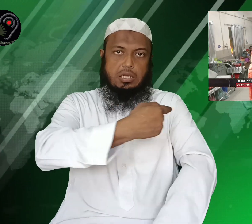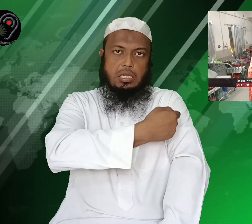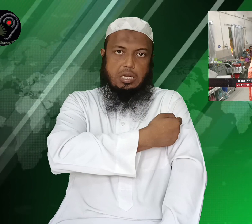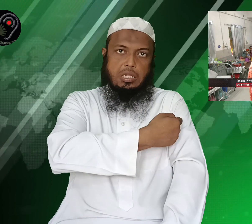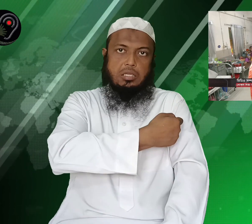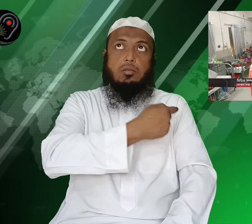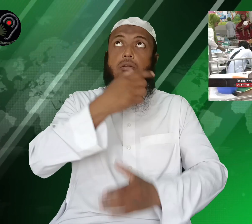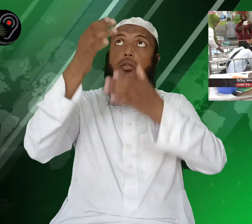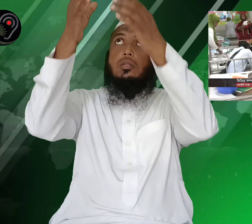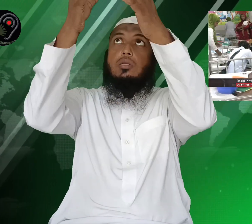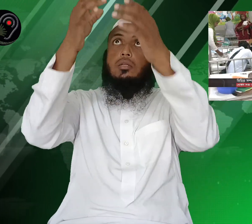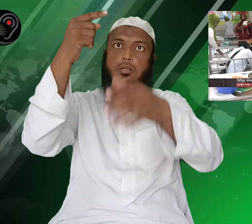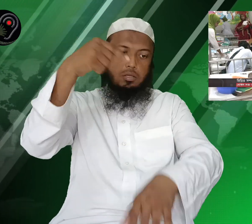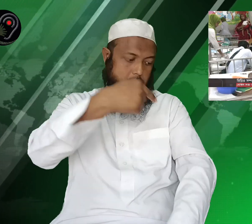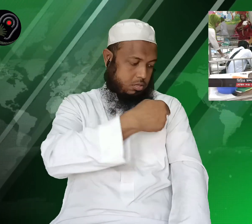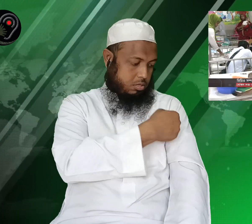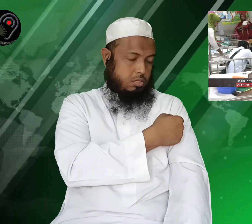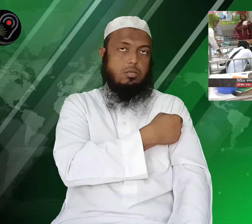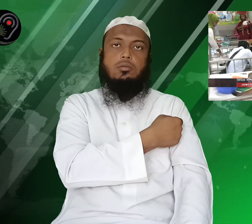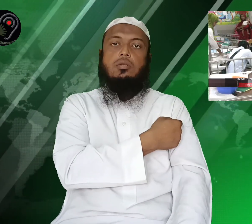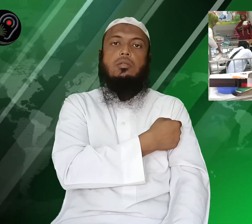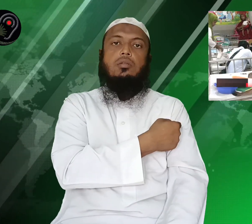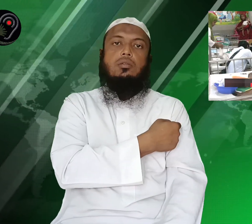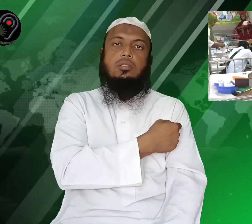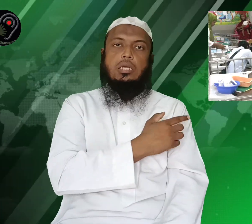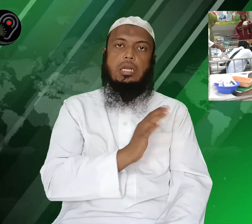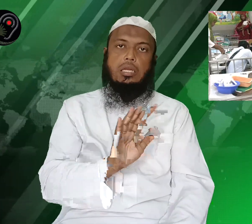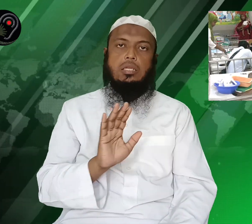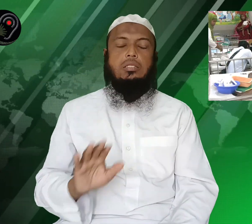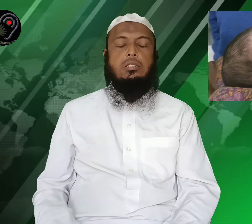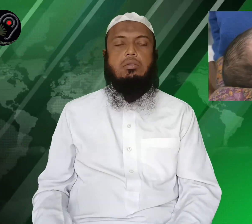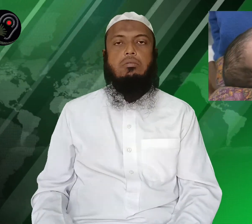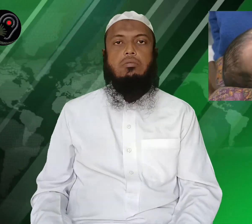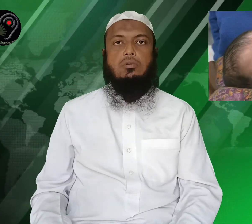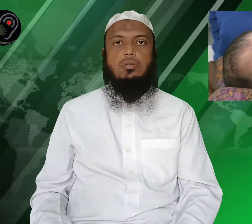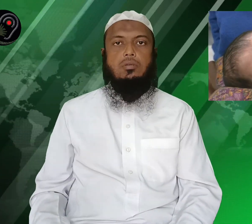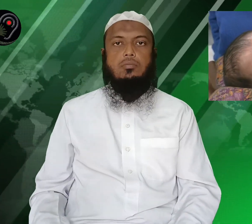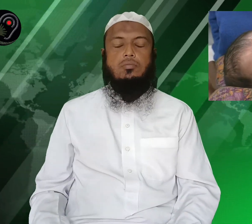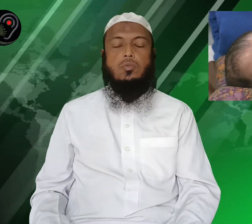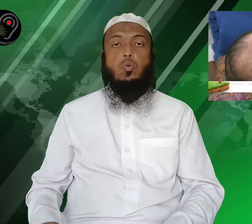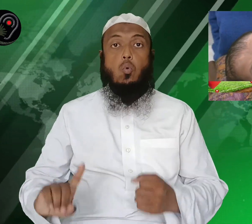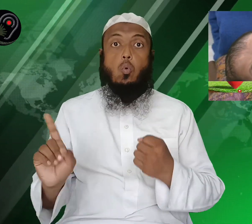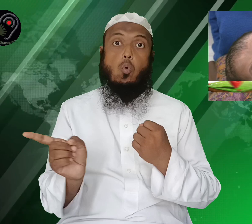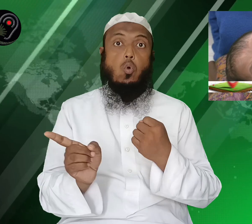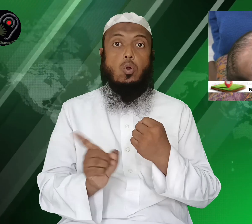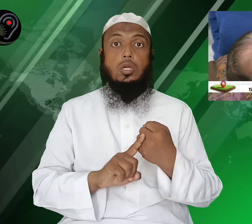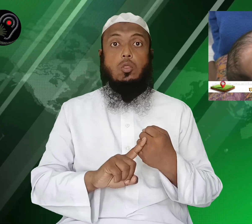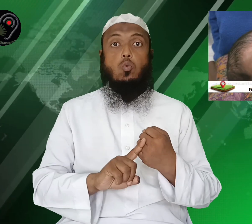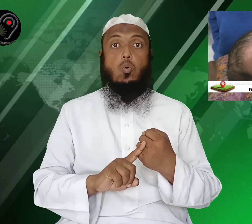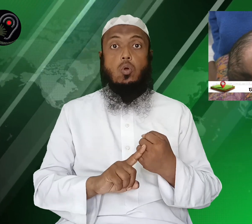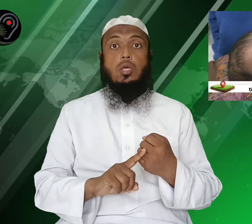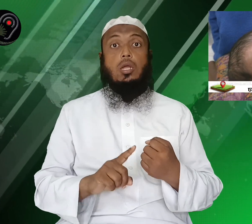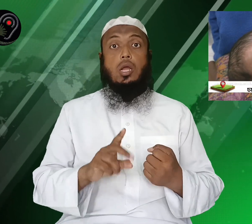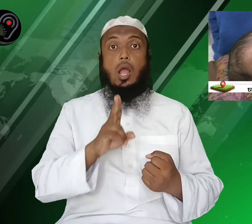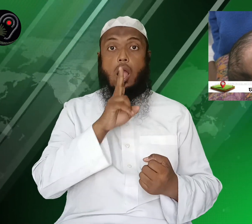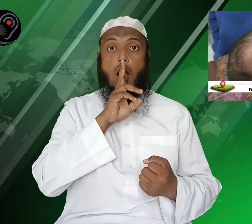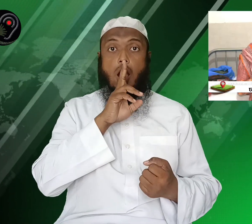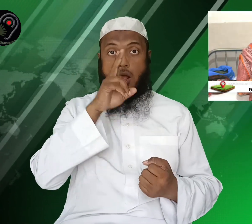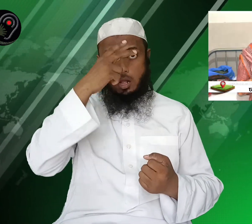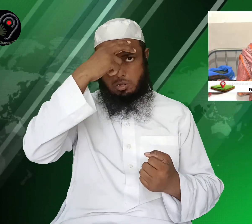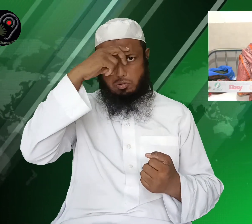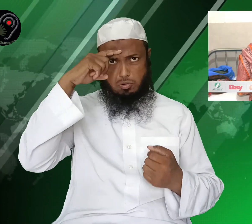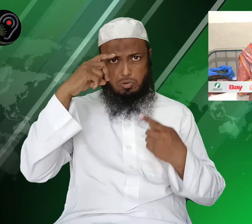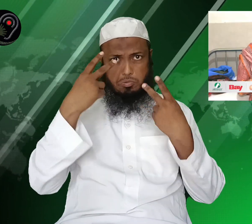রাজধানীর শিশু হাসপাতালের প্রতিটি বেডের গল্পই এখন এমন। তীব্র গরমে হঠাৎ মাথাচাড়া দিয়ে উঠেছে শীতের রোগ